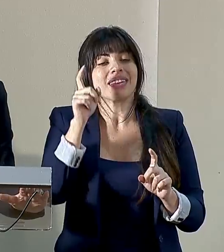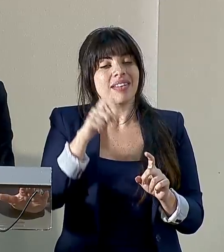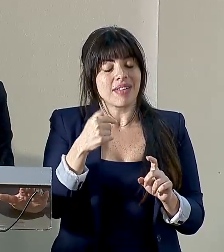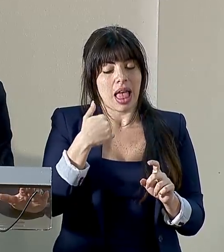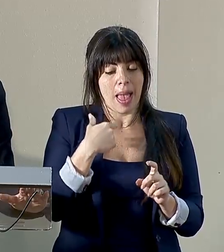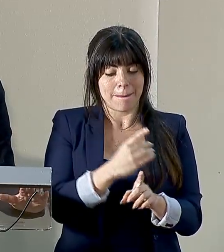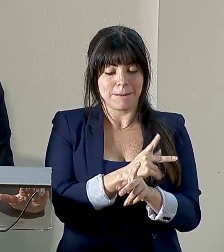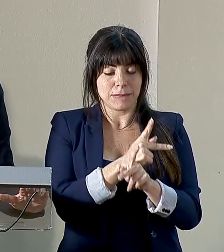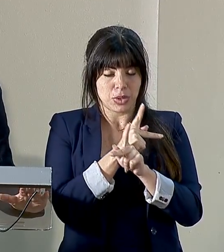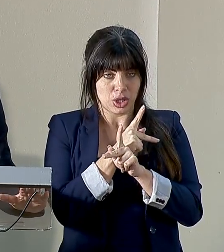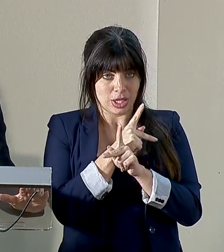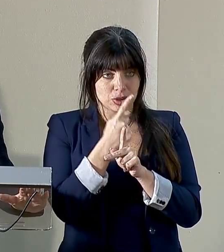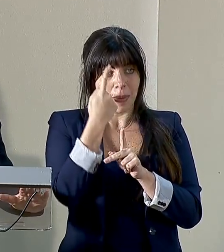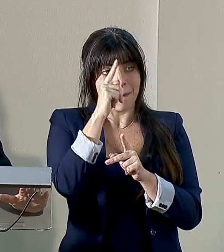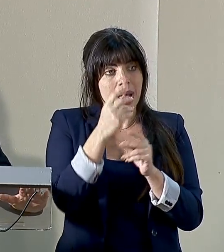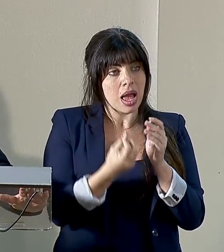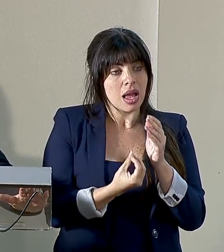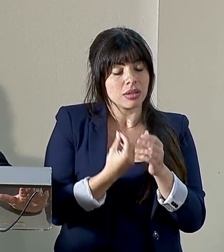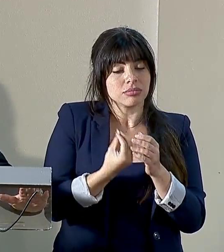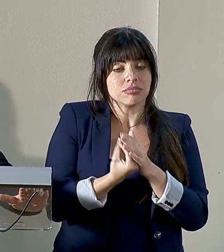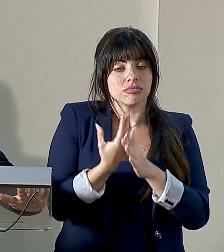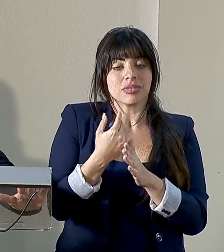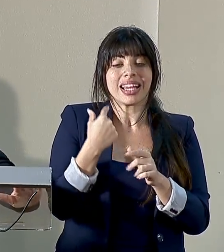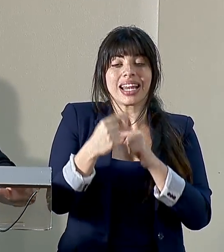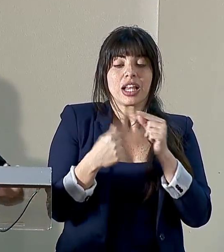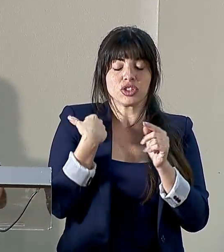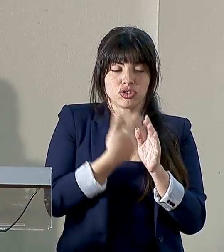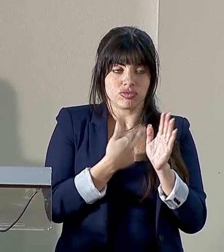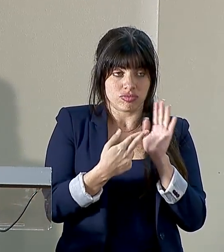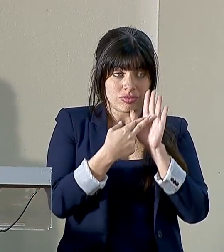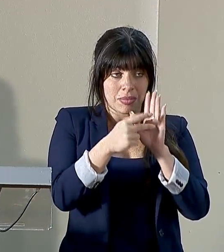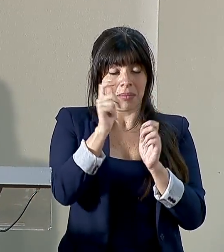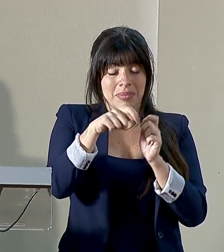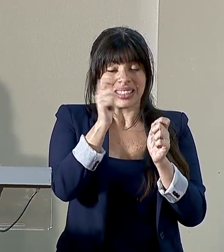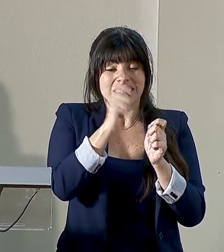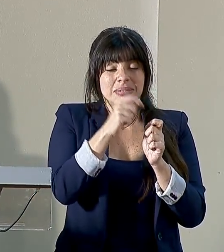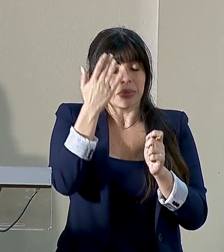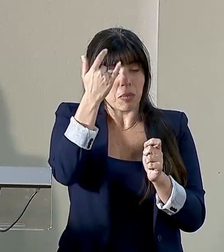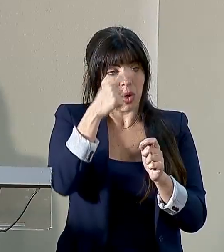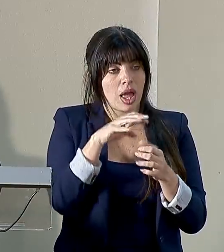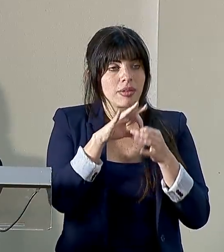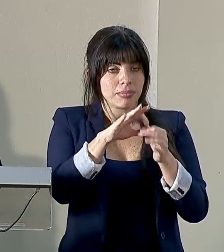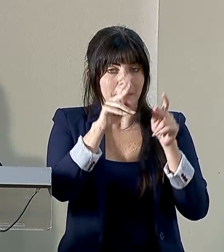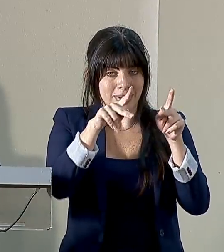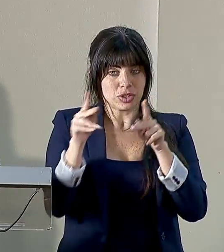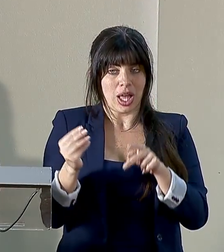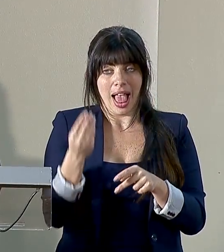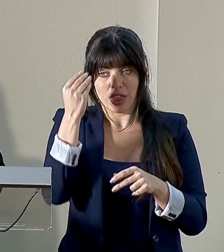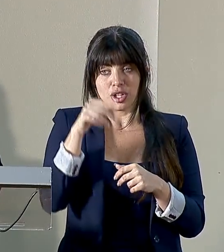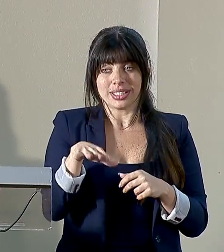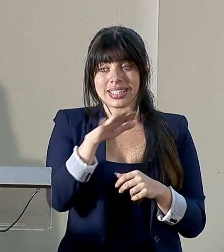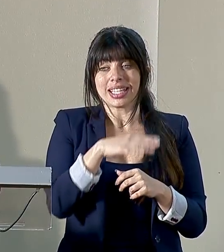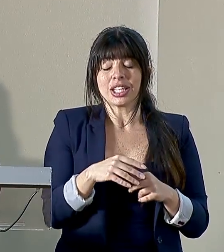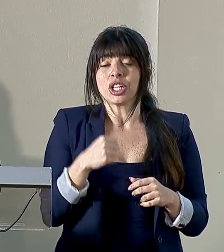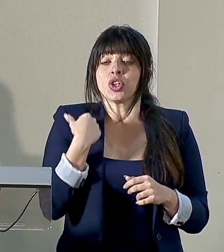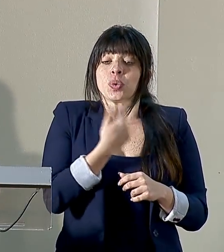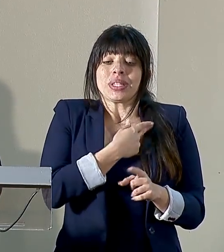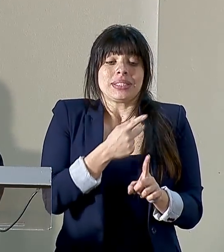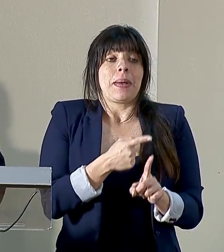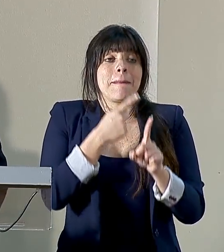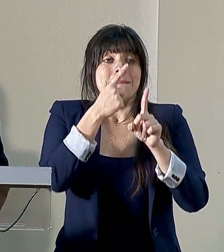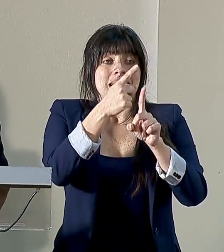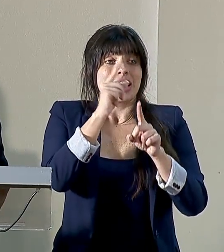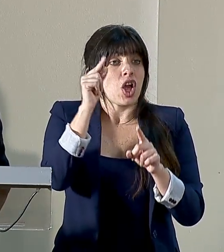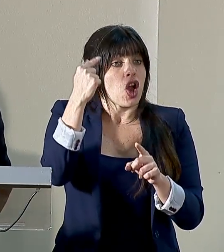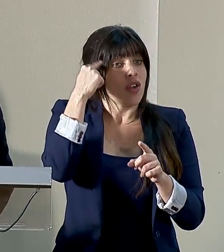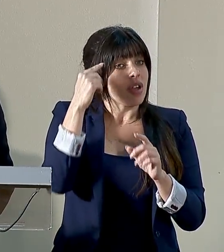tener protección a la generación que estamos representando precisamente en las personas adolescentes. Nuestra meta es dejar